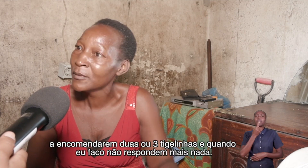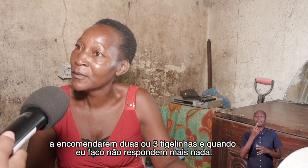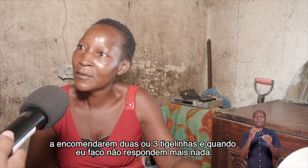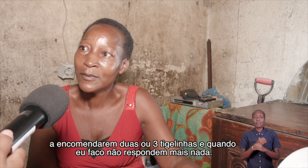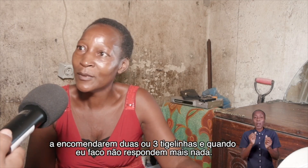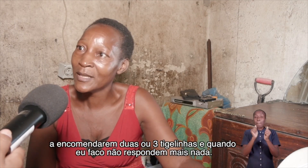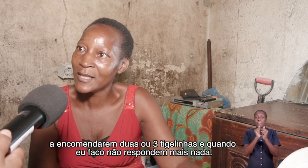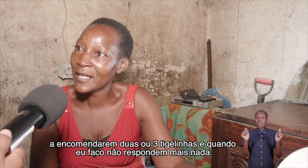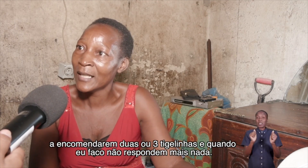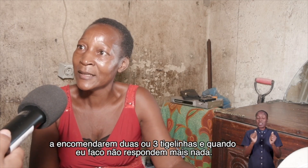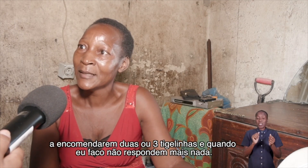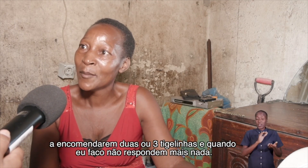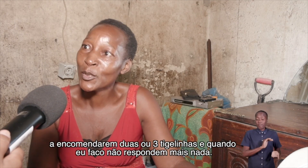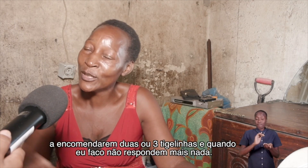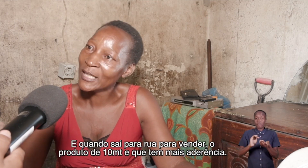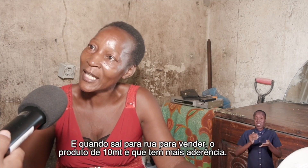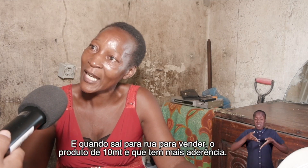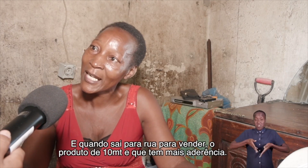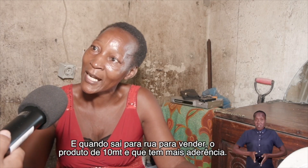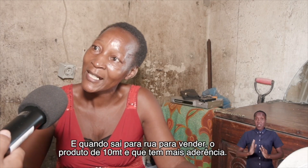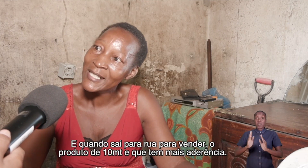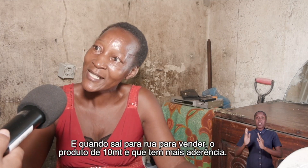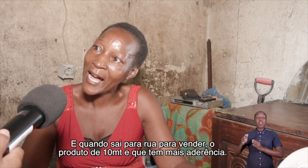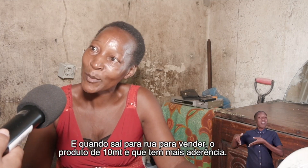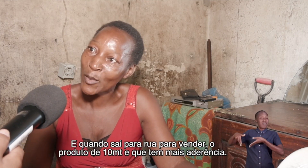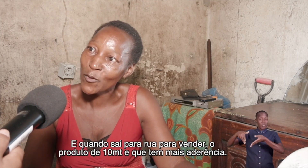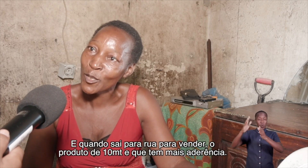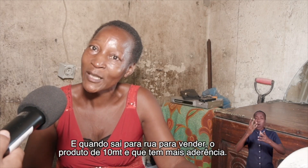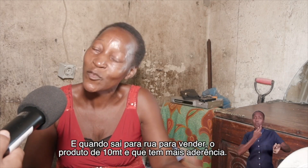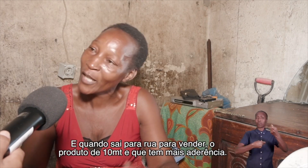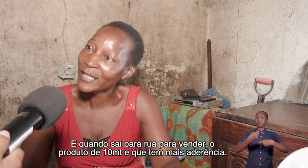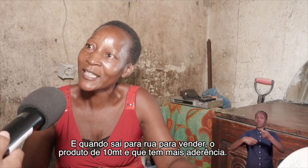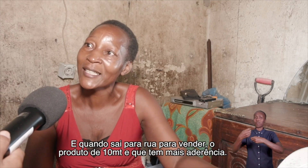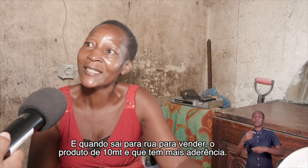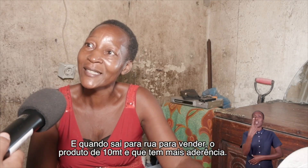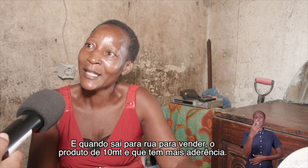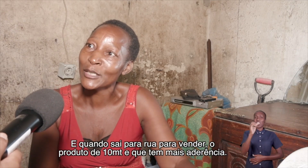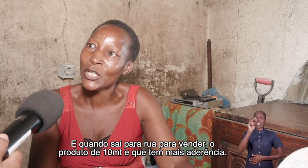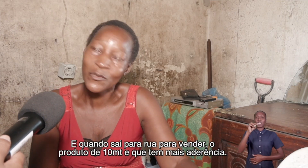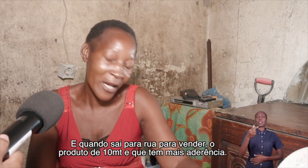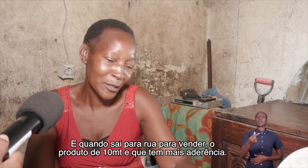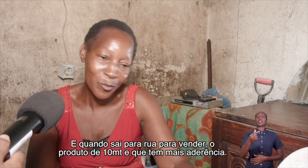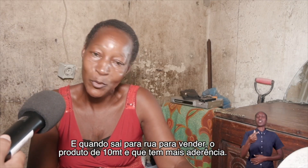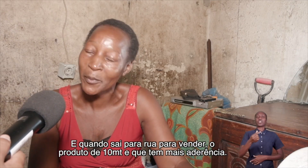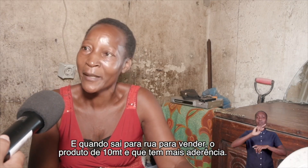não dizem nada. Mas quando ela sai pra fora, vende aquele de 10x10, vende muito bem.